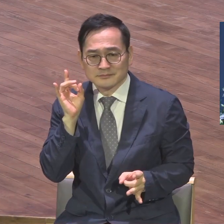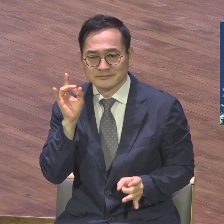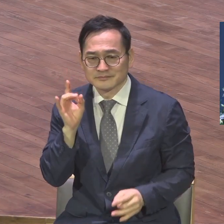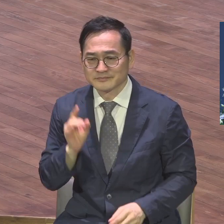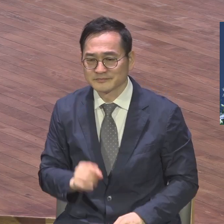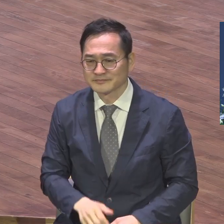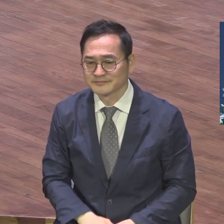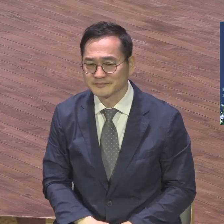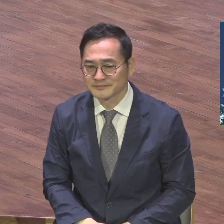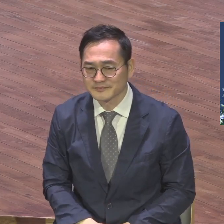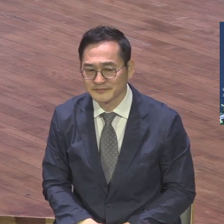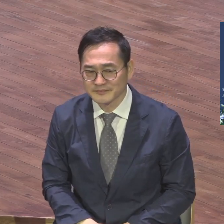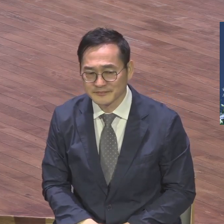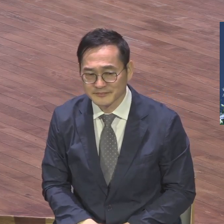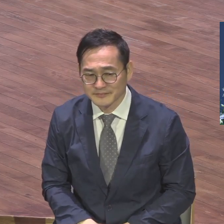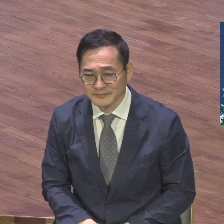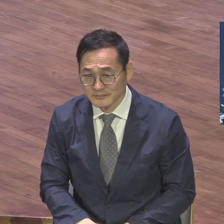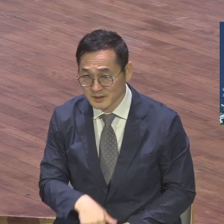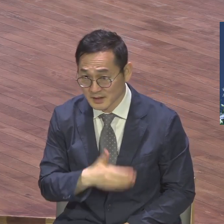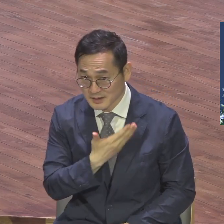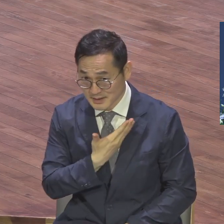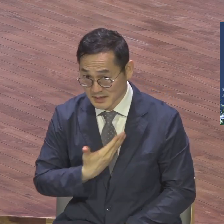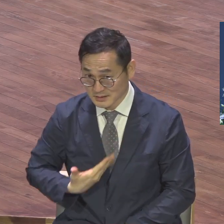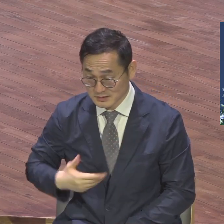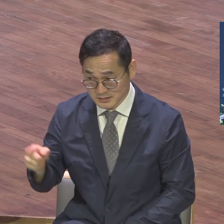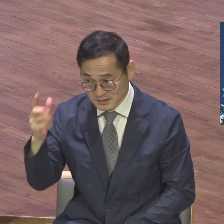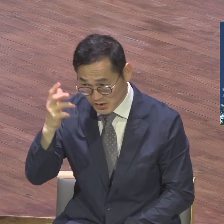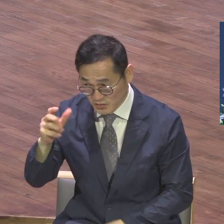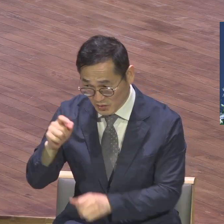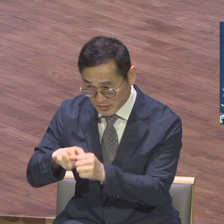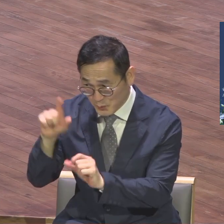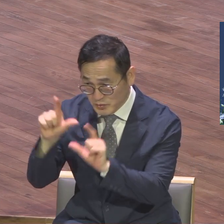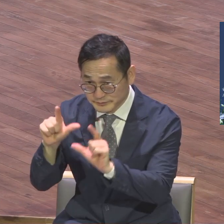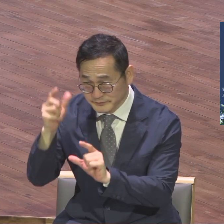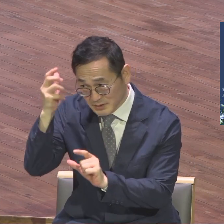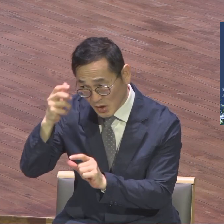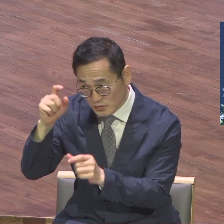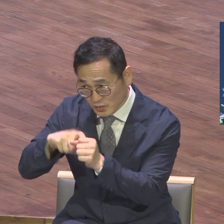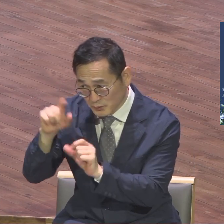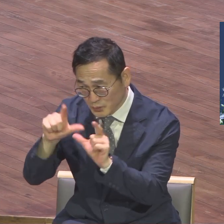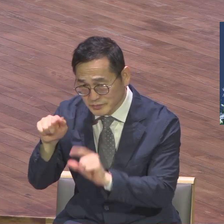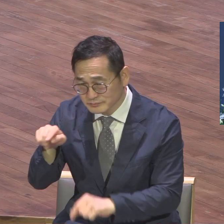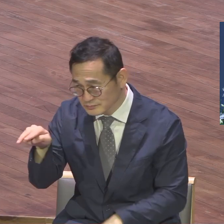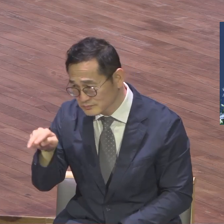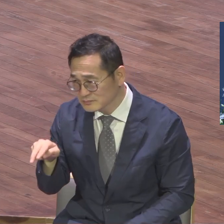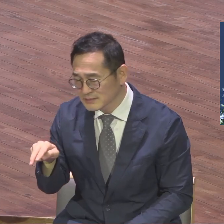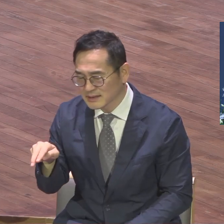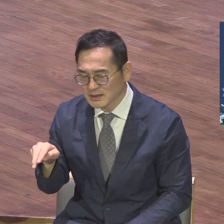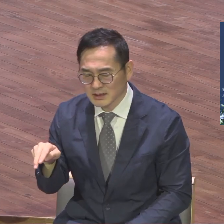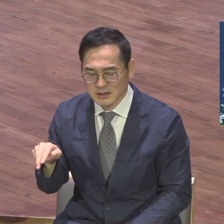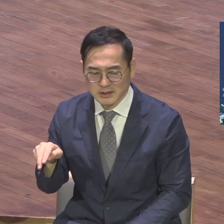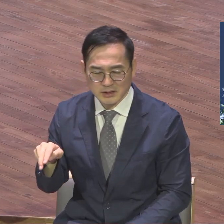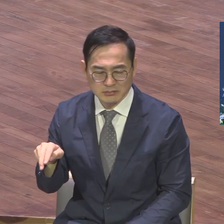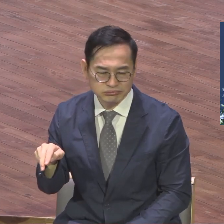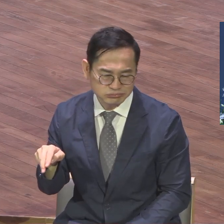이 말씀을 보면 제자들의 영적 상태가 어떤 상태인지 볼 수가